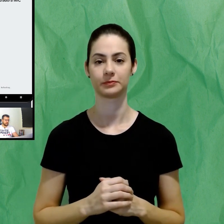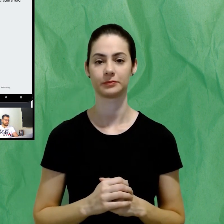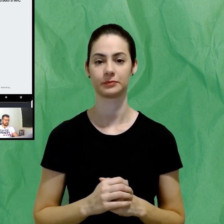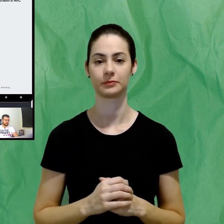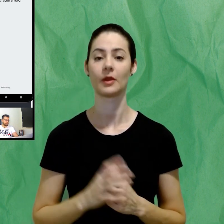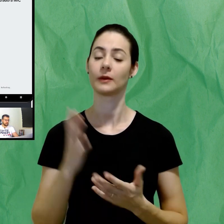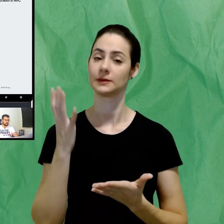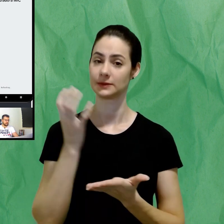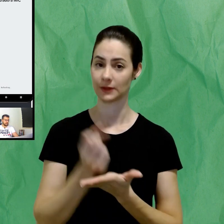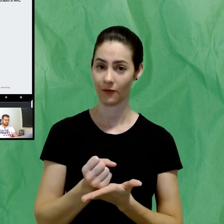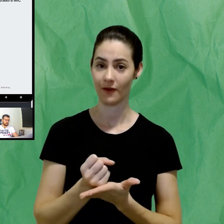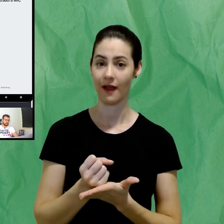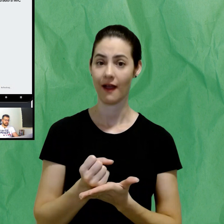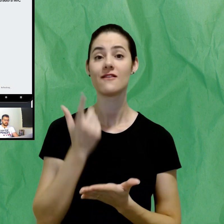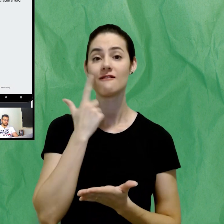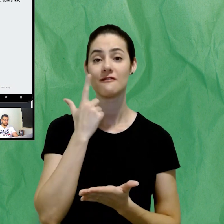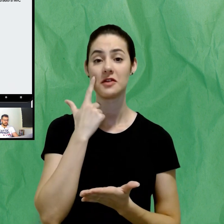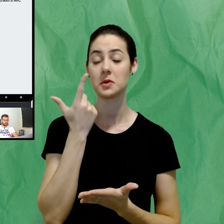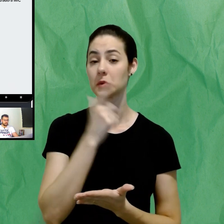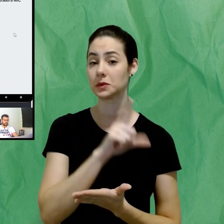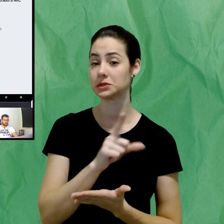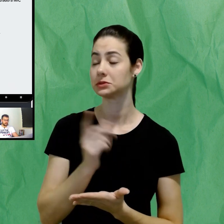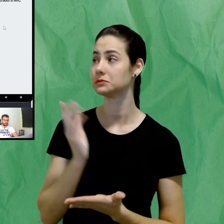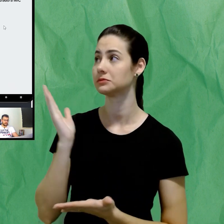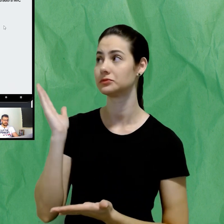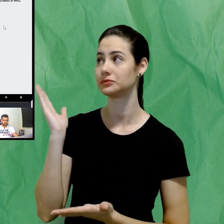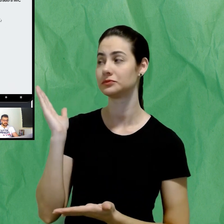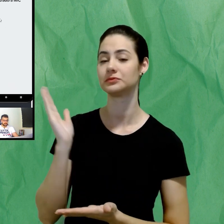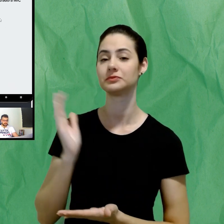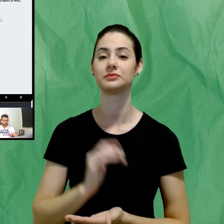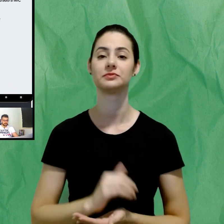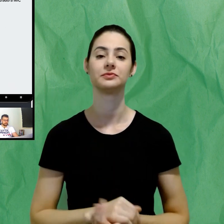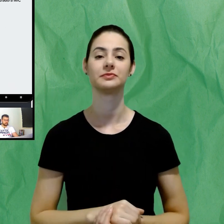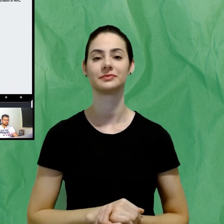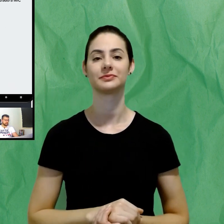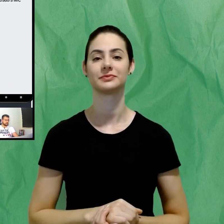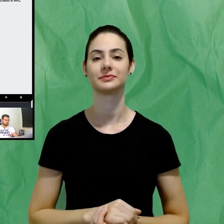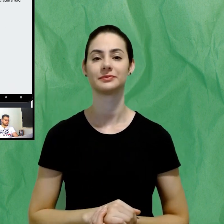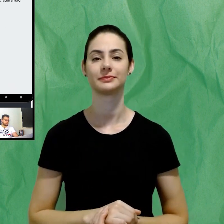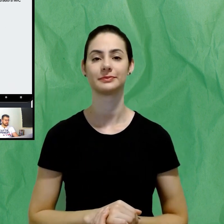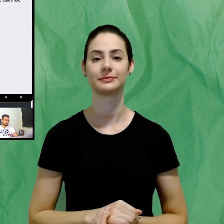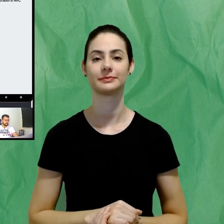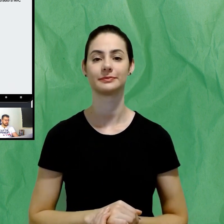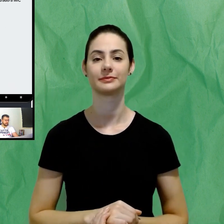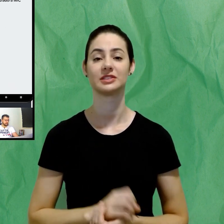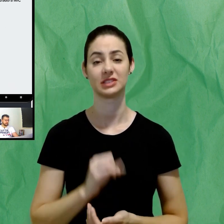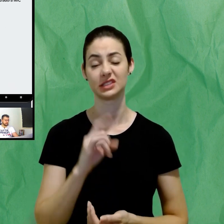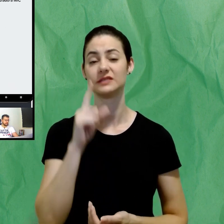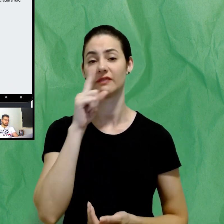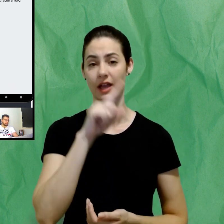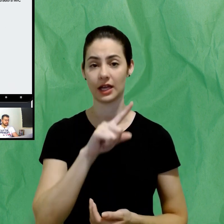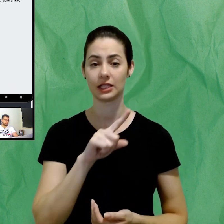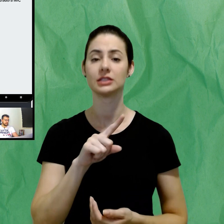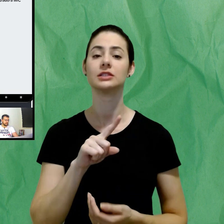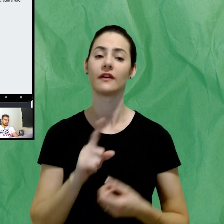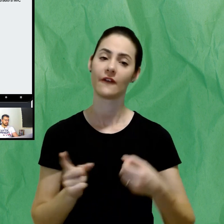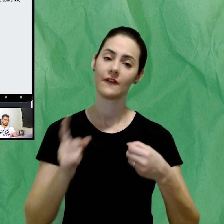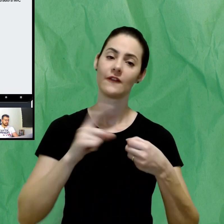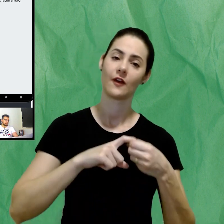eu salvo aqui agora, vamos ver se o ícone vai carregar certinho aqui. Se der algum erro, a gente vai lá